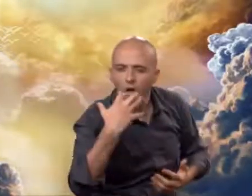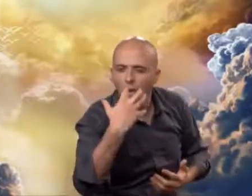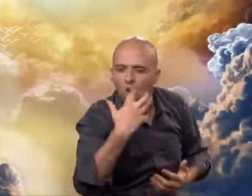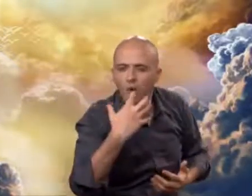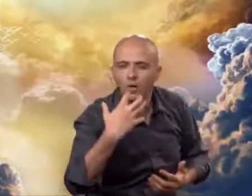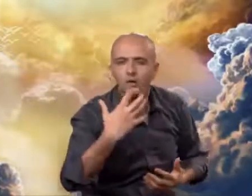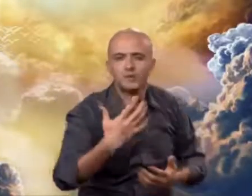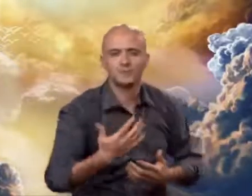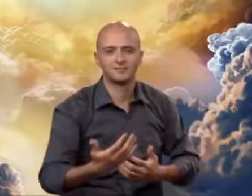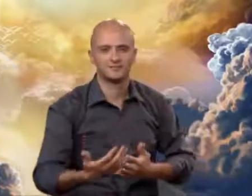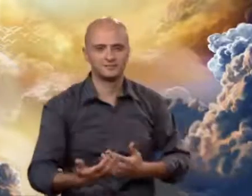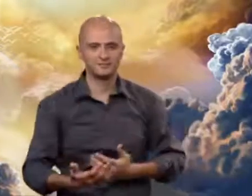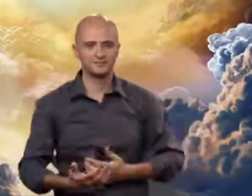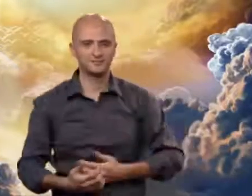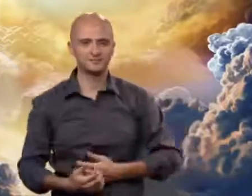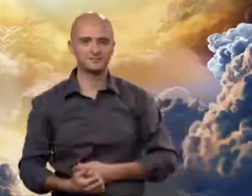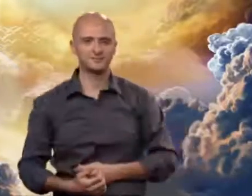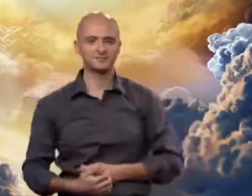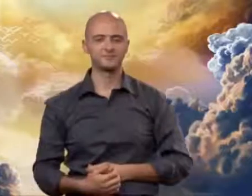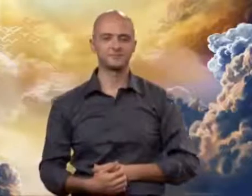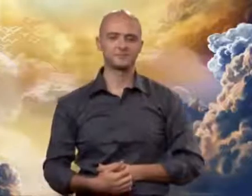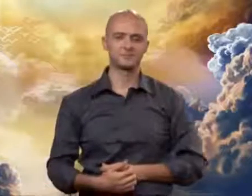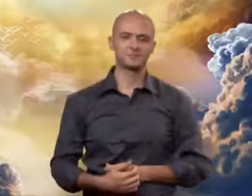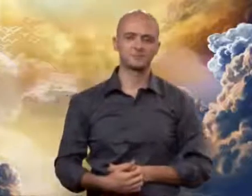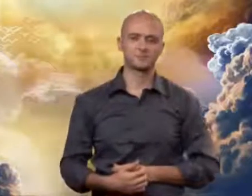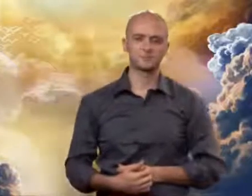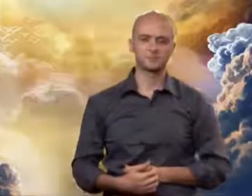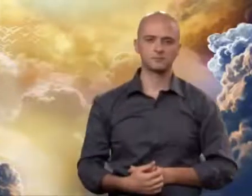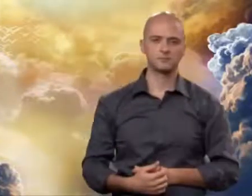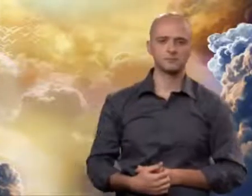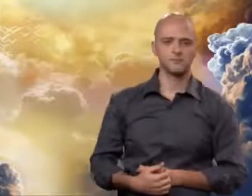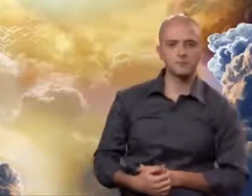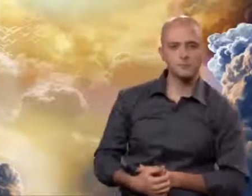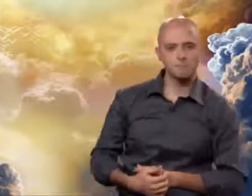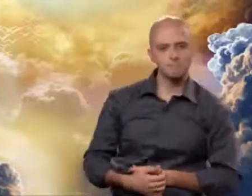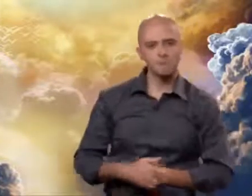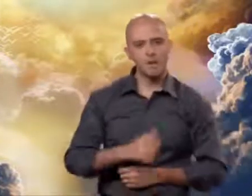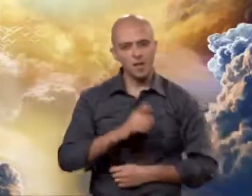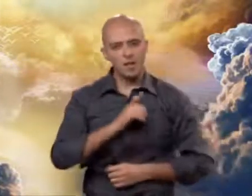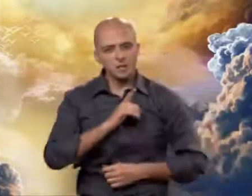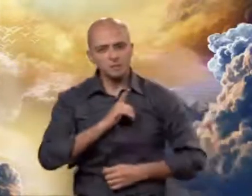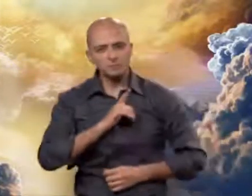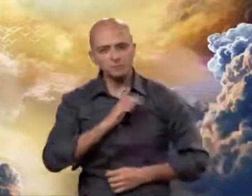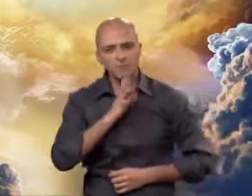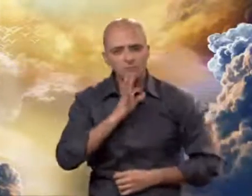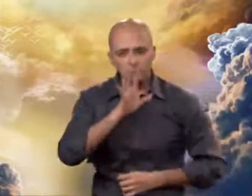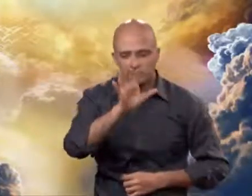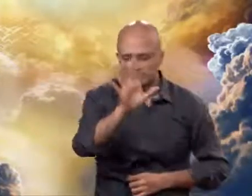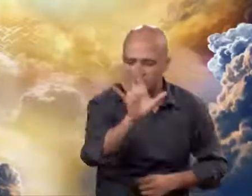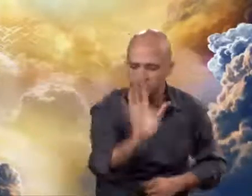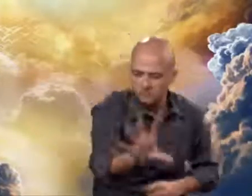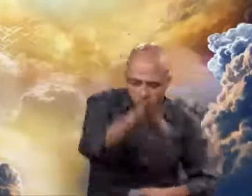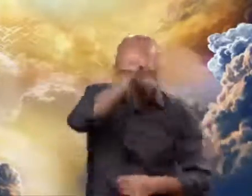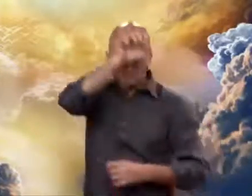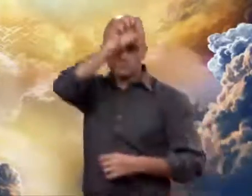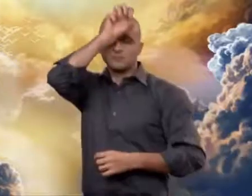mais sutil, porém mais enganoso. Agora, ele pretende aceitar a Cristo e a Bíblia. Mas esse livro